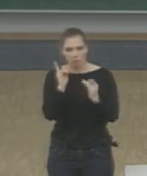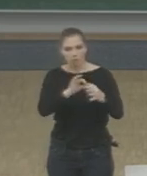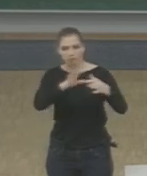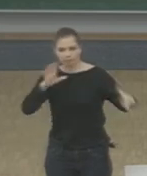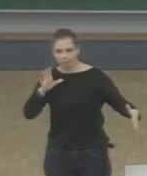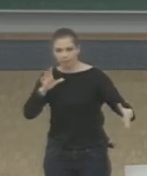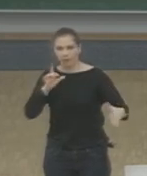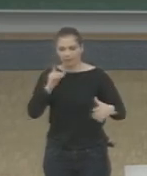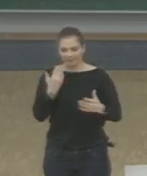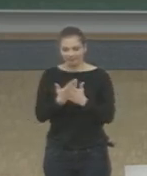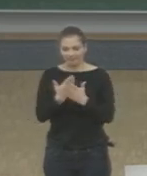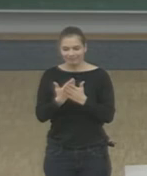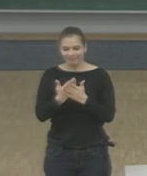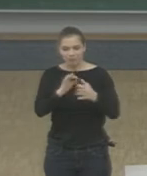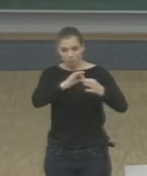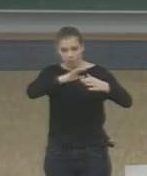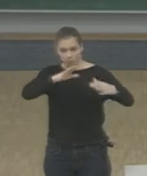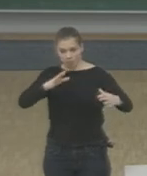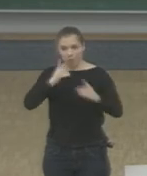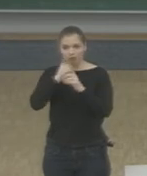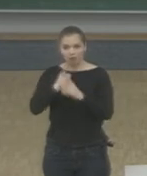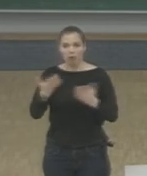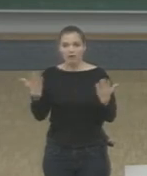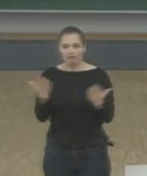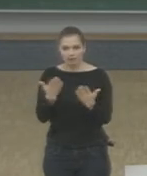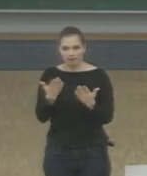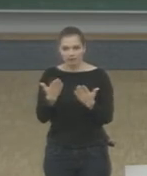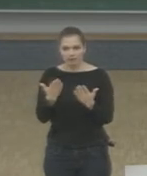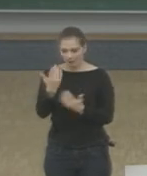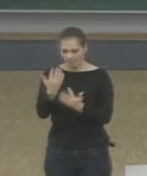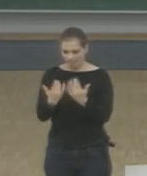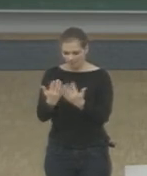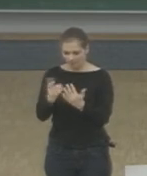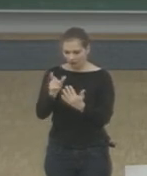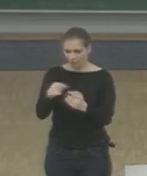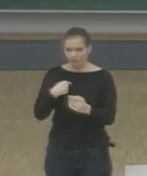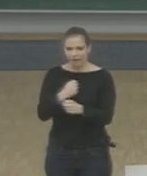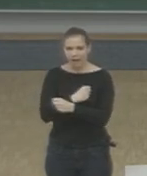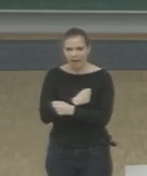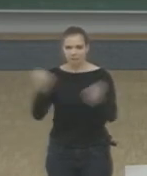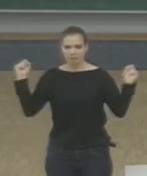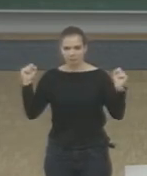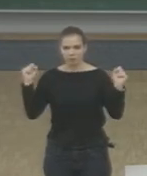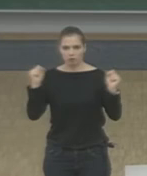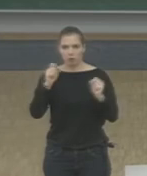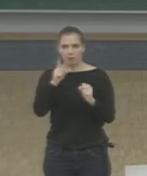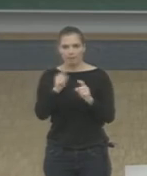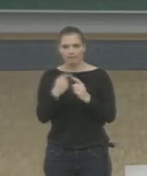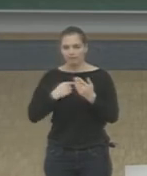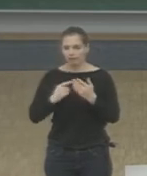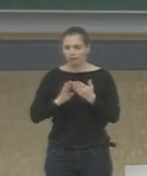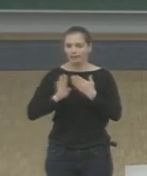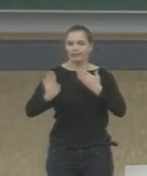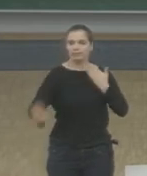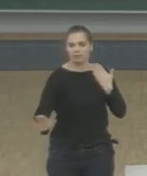Prozess der Befreiung auch zu einer Emanzipation gegenüber Mathematik verhelfen solle, ja zu einer Distanzierung